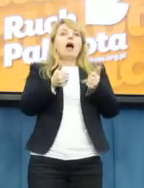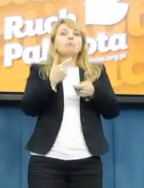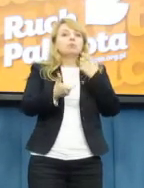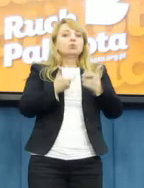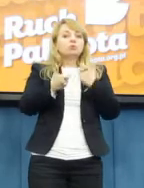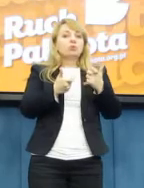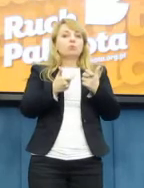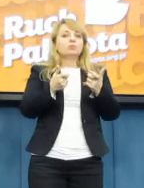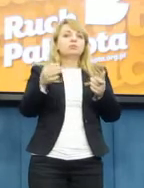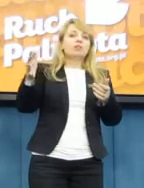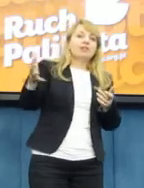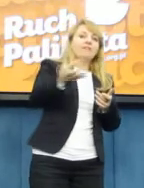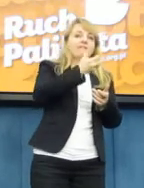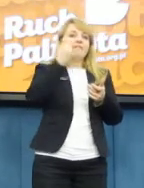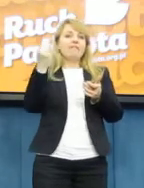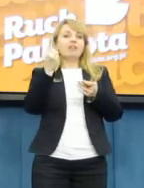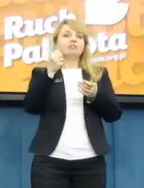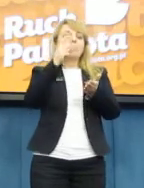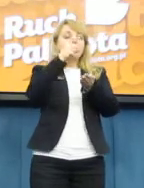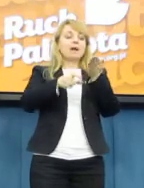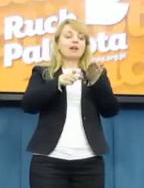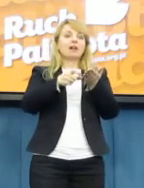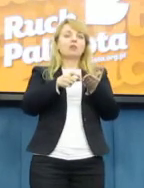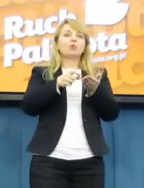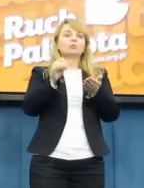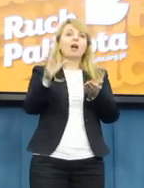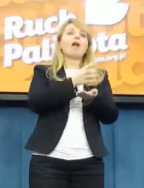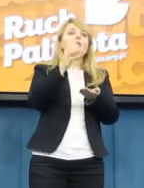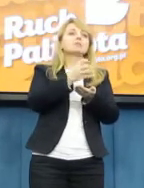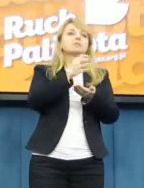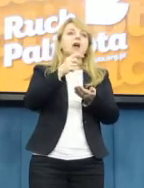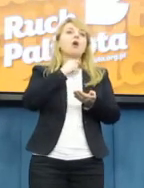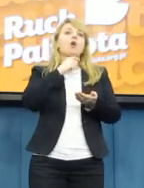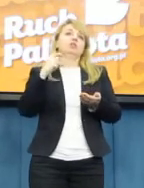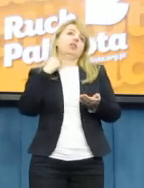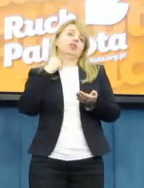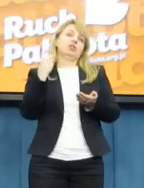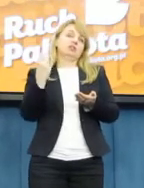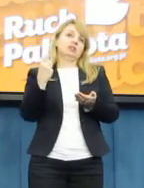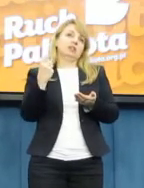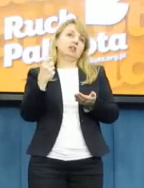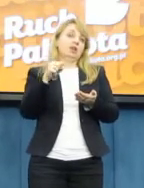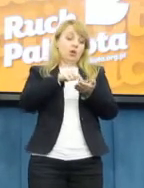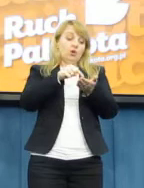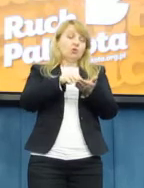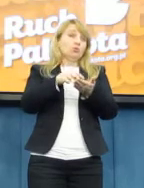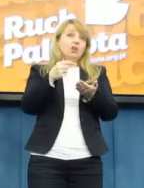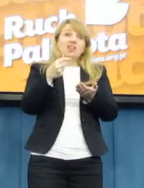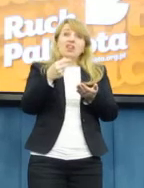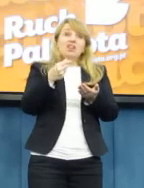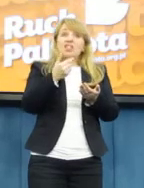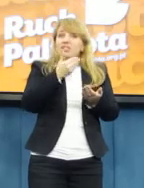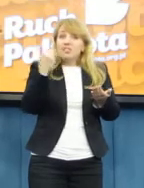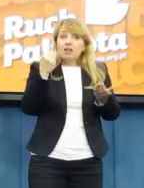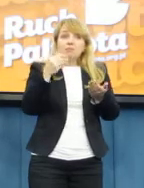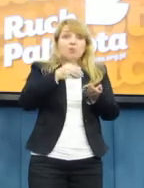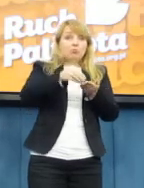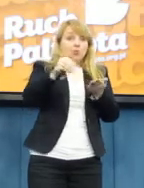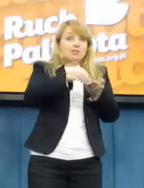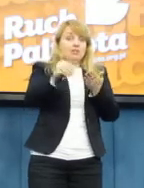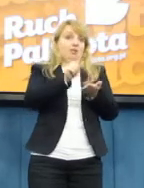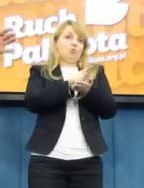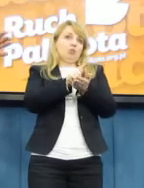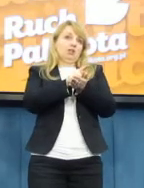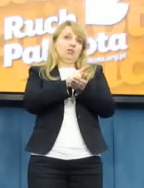księdza. Tam jest obszar, w którym nikt nie płaci podatków. A wszyscy Państwo wiecie, każdy z Was, jak